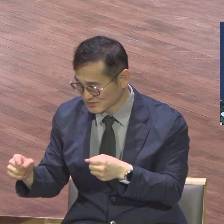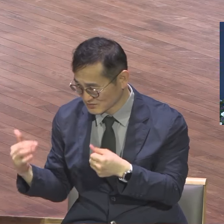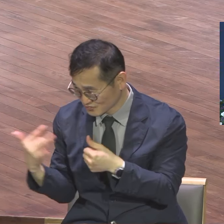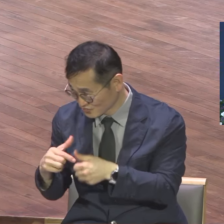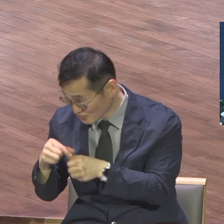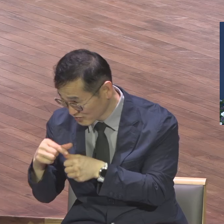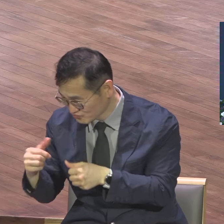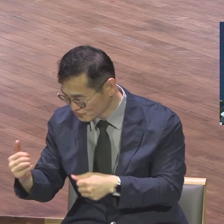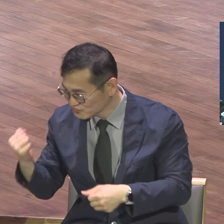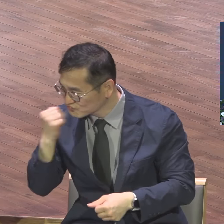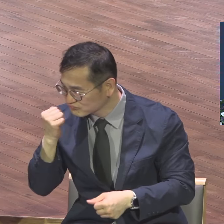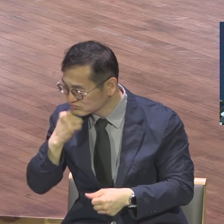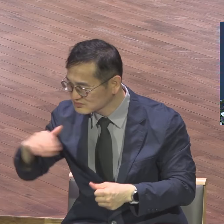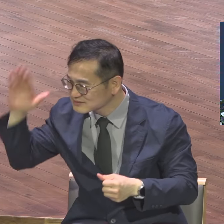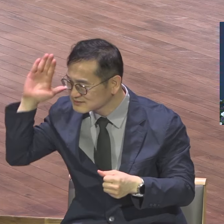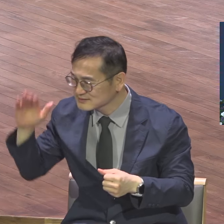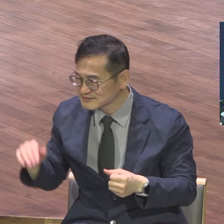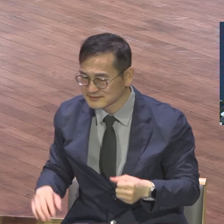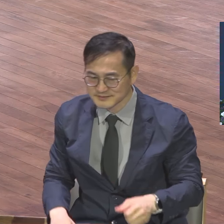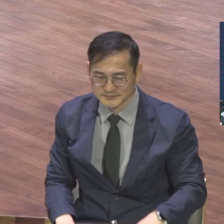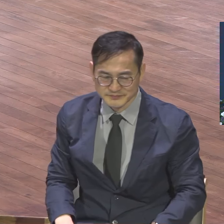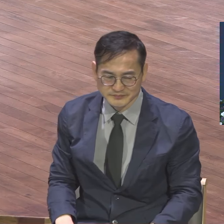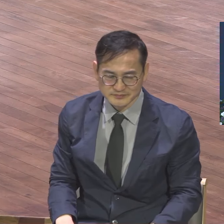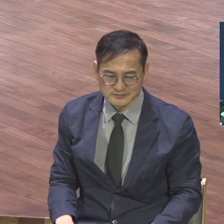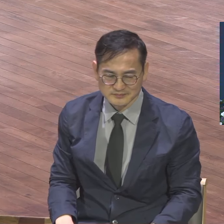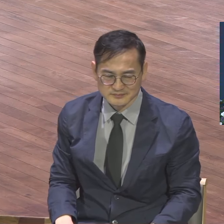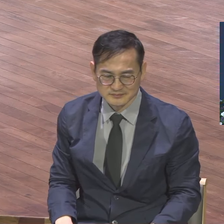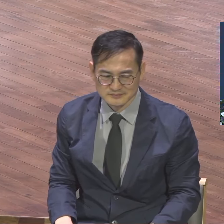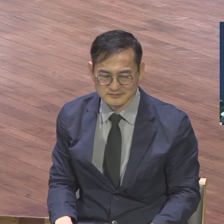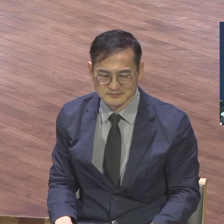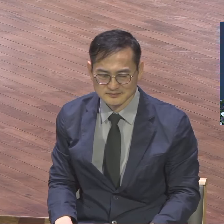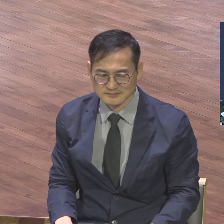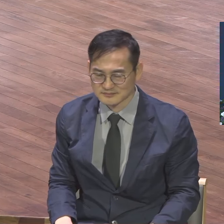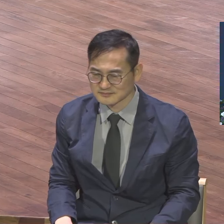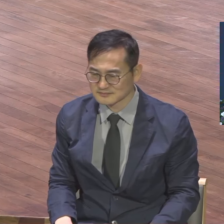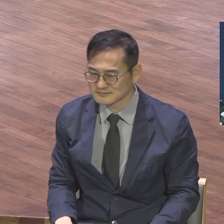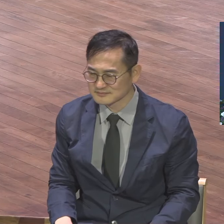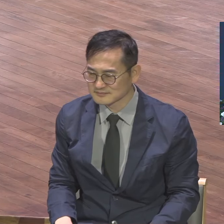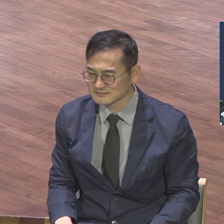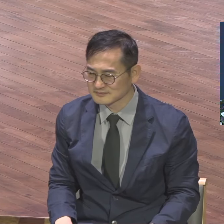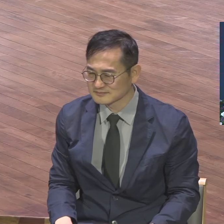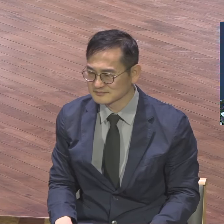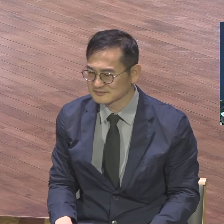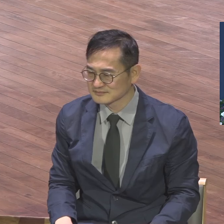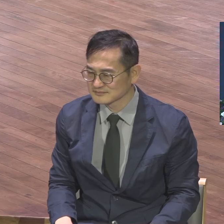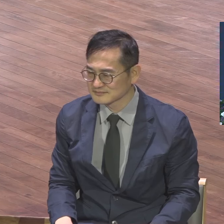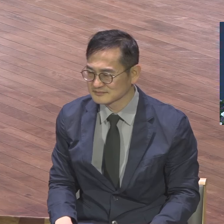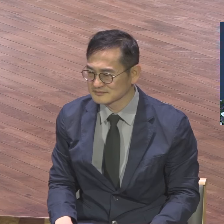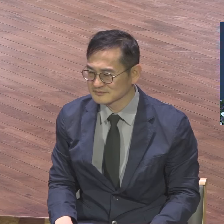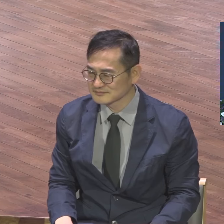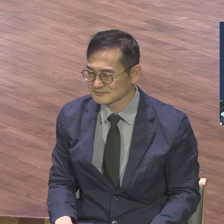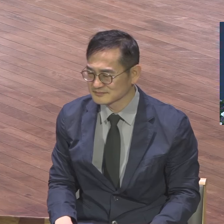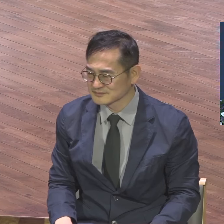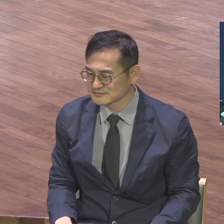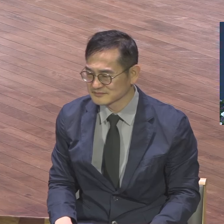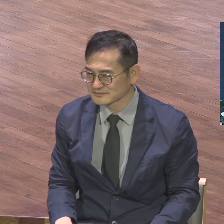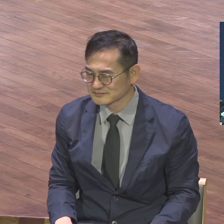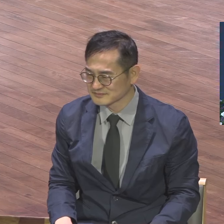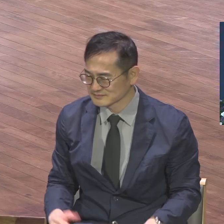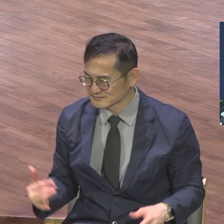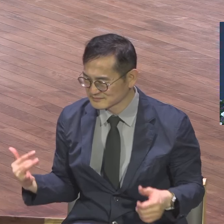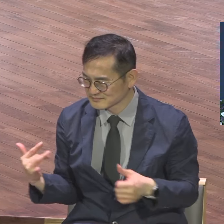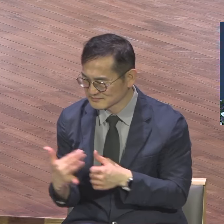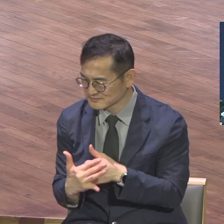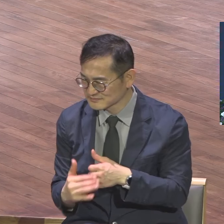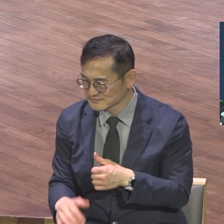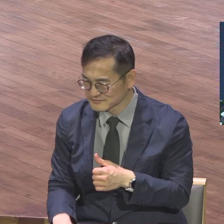마라. 잠깐 가서 네가 억지로 가갖고 뭐 목사님 말씀 기도 따라다 응답하는데 말도 안 소리 하지 마. 그건 그리